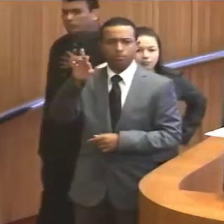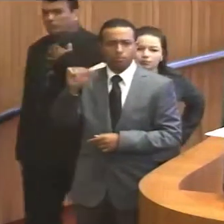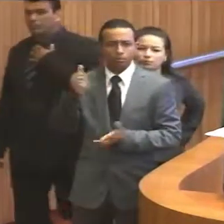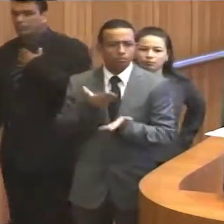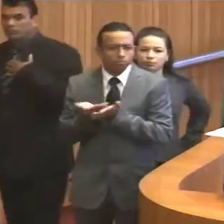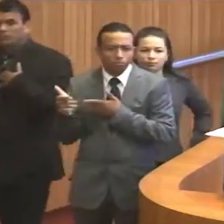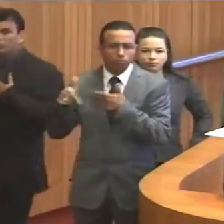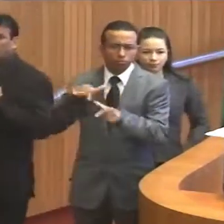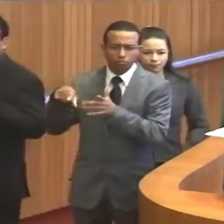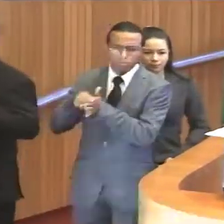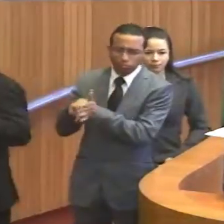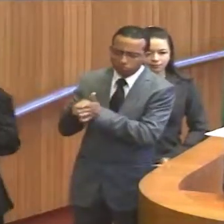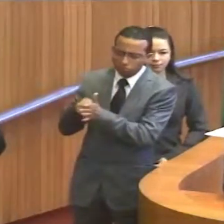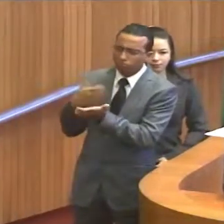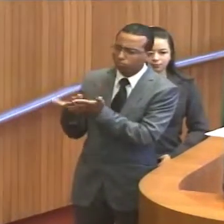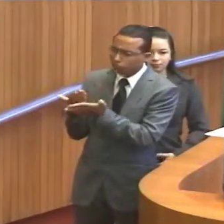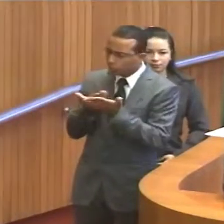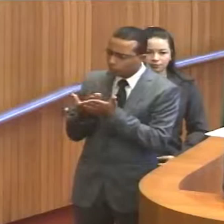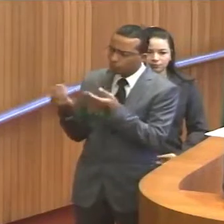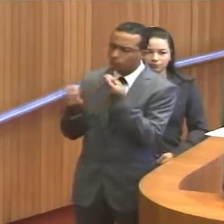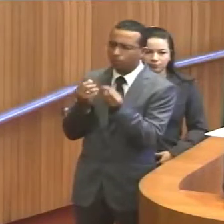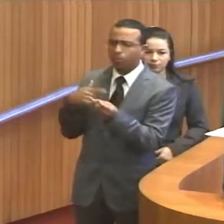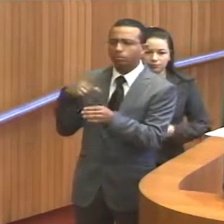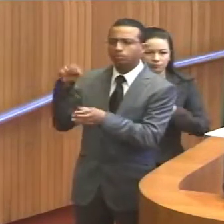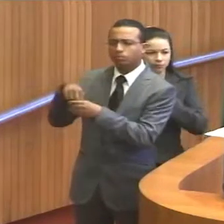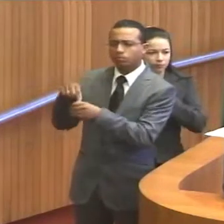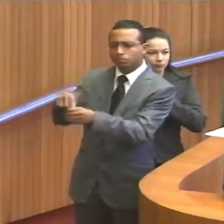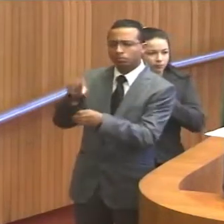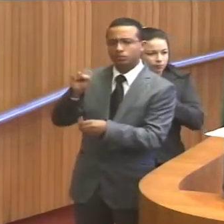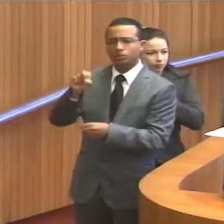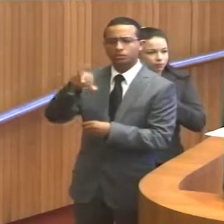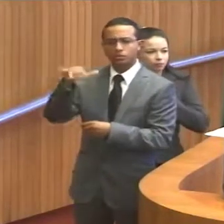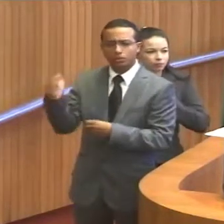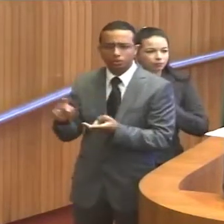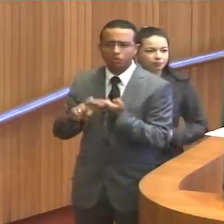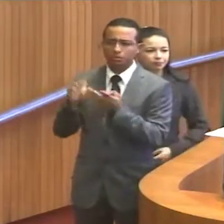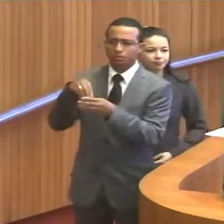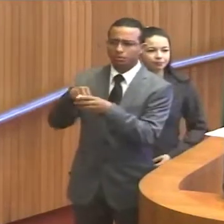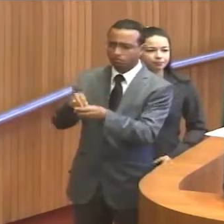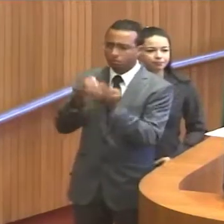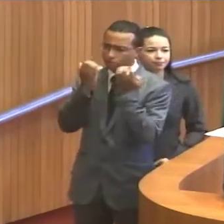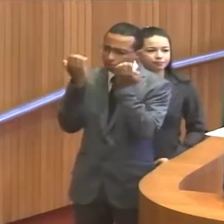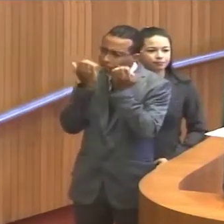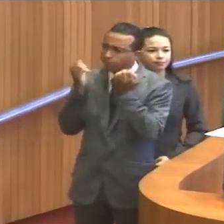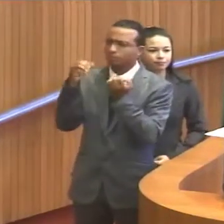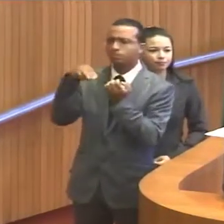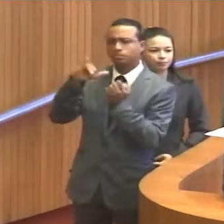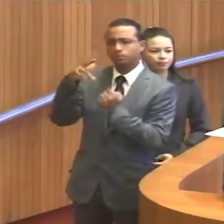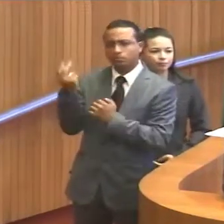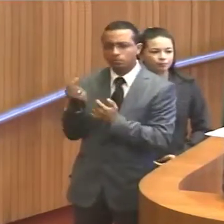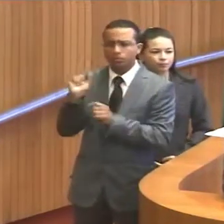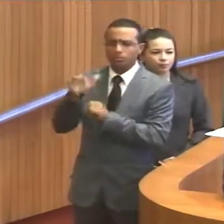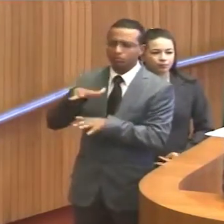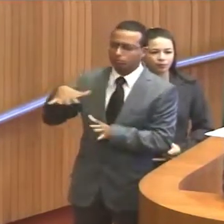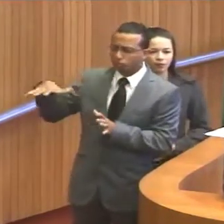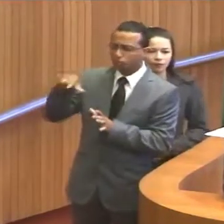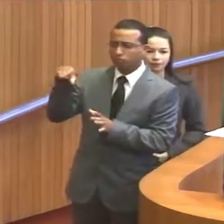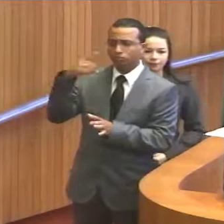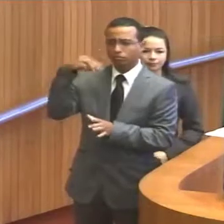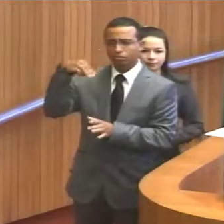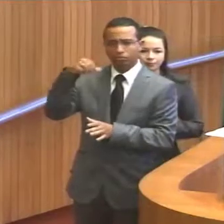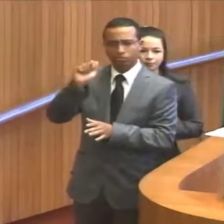primeiros estudos lá para o plantio de soja, para o plantio de milho na região. O Magno,